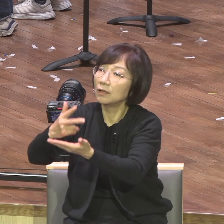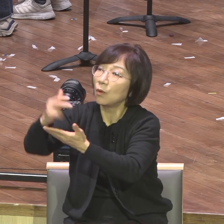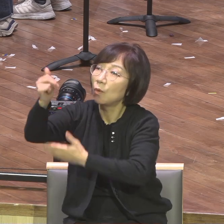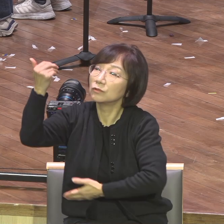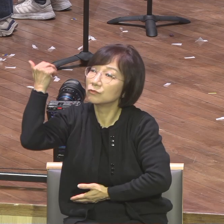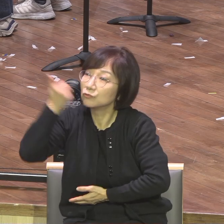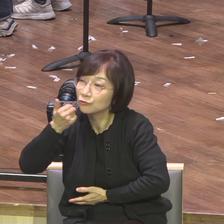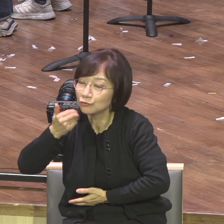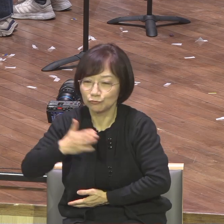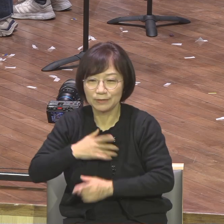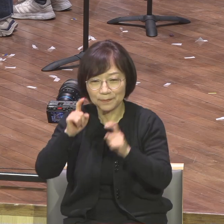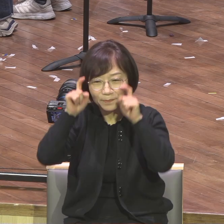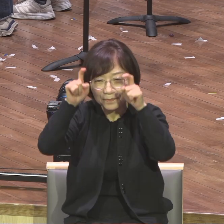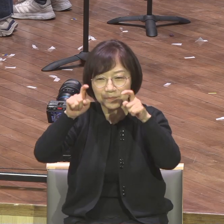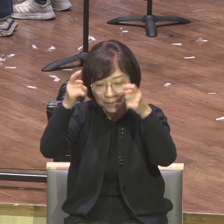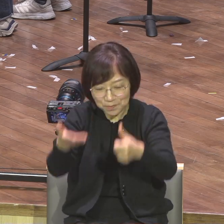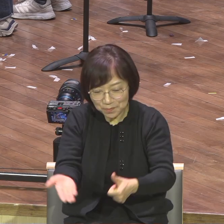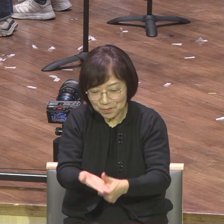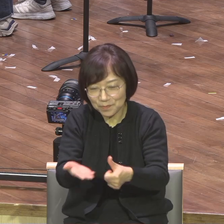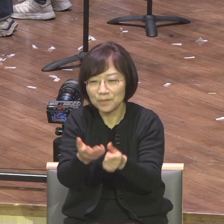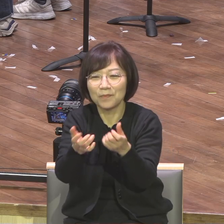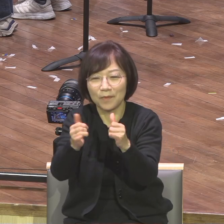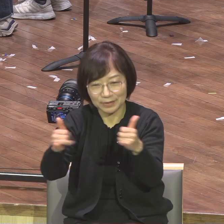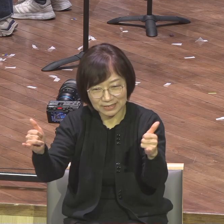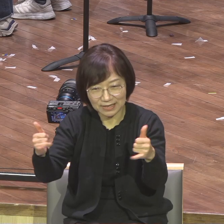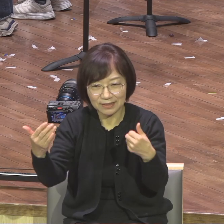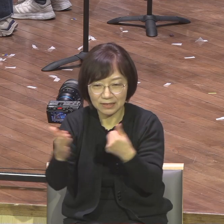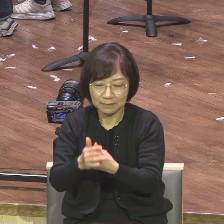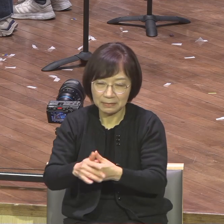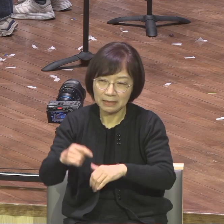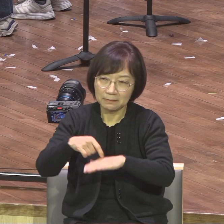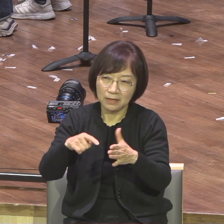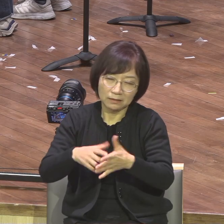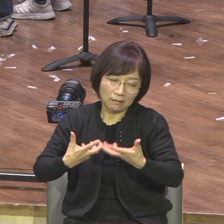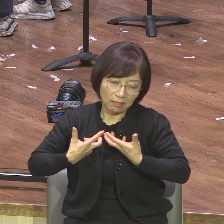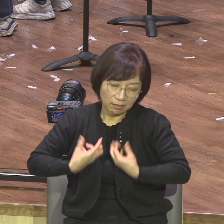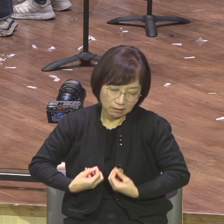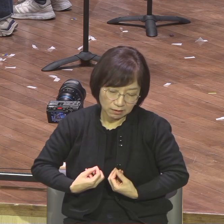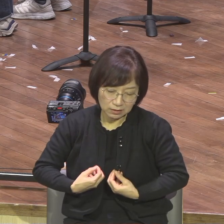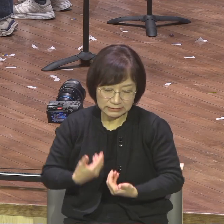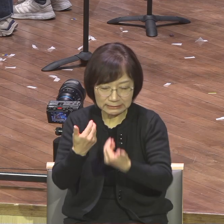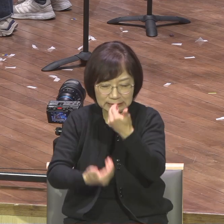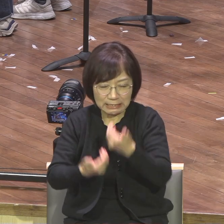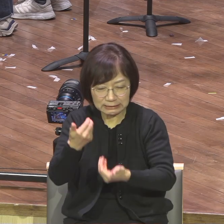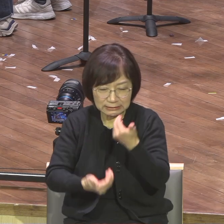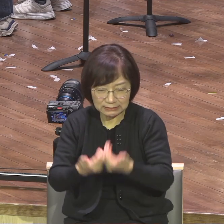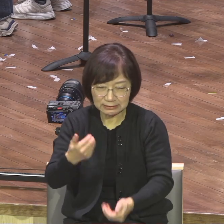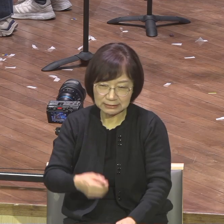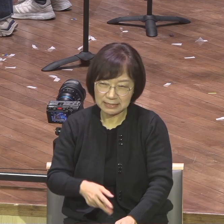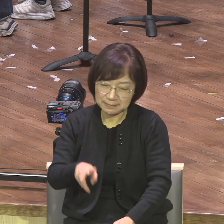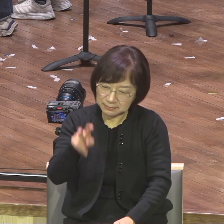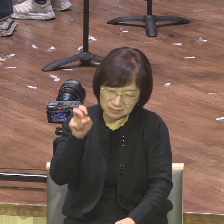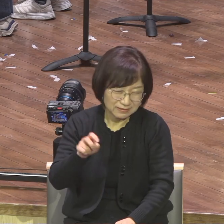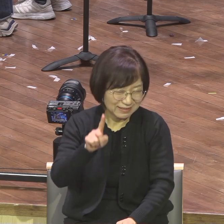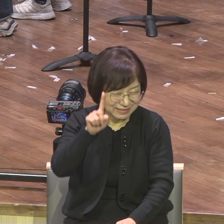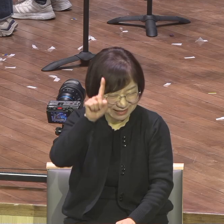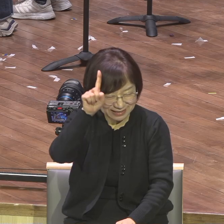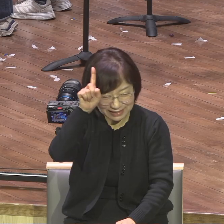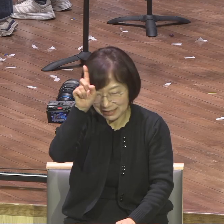부족함이 없어요. 뭐 조금도 갈등 없어요. 시험 낙심 없어요. 전혀 문제 없어요.